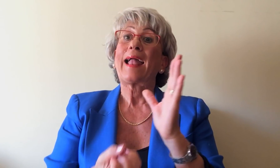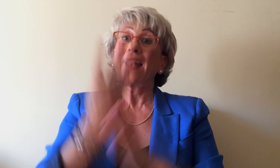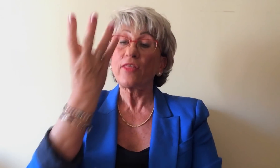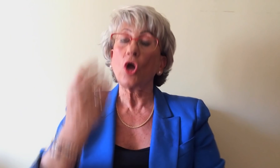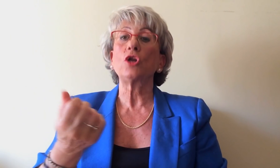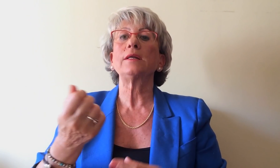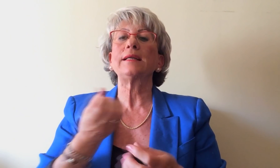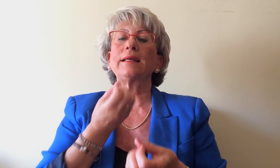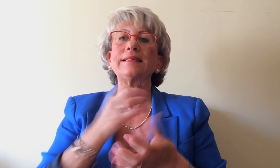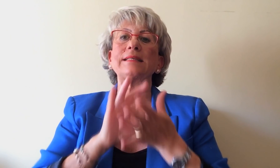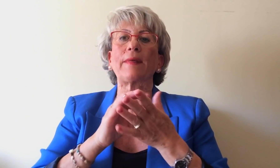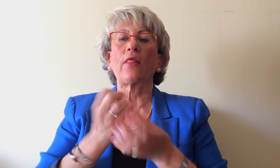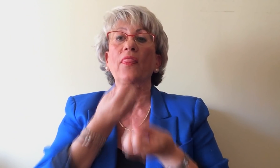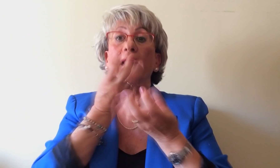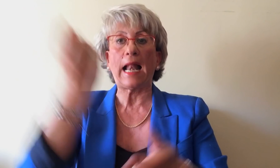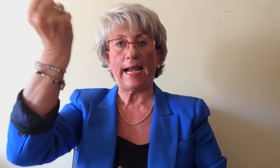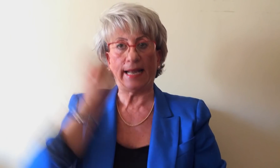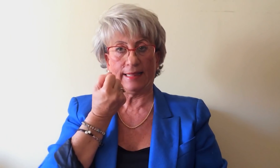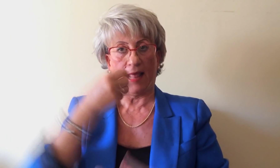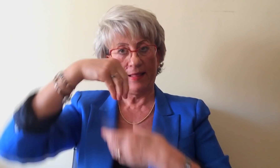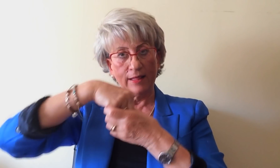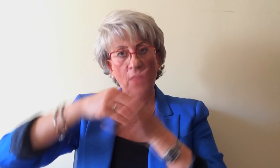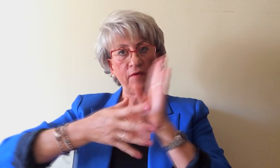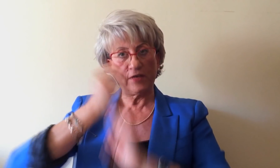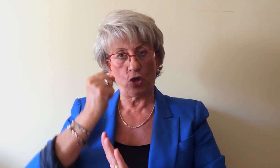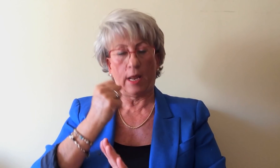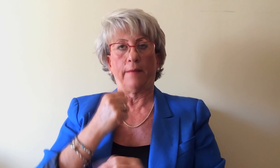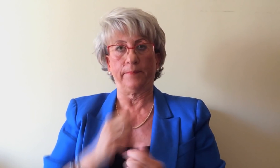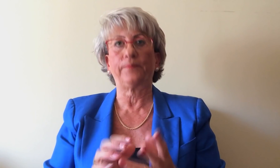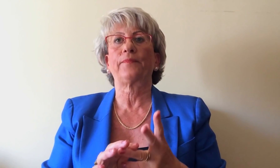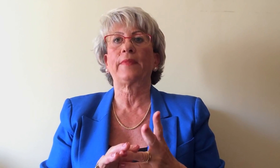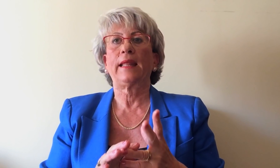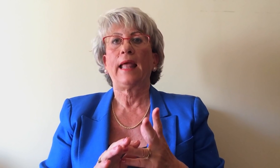la creació també del servei per fer la renta d'Hisenda a FESOCA,